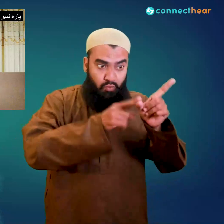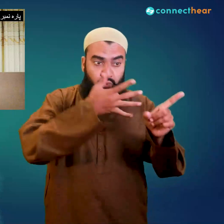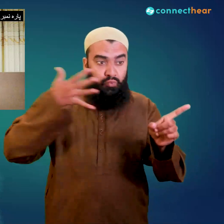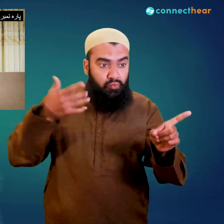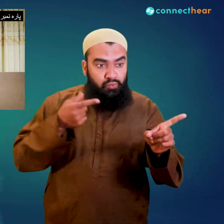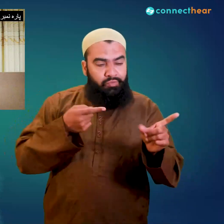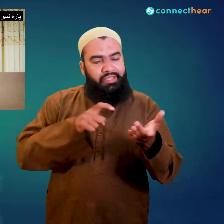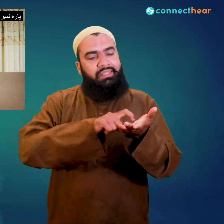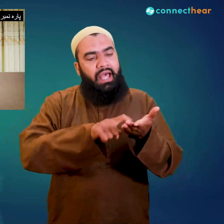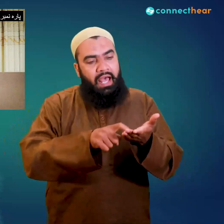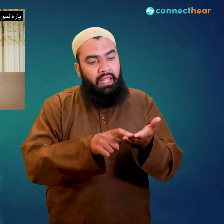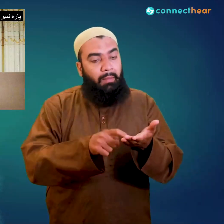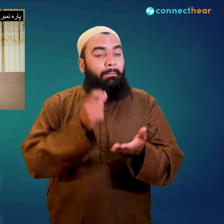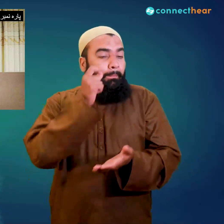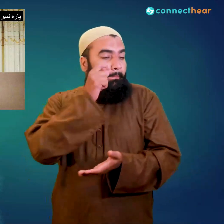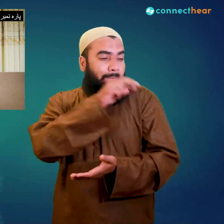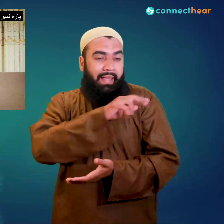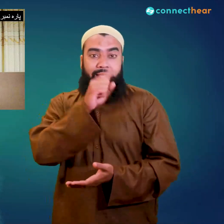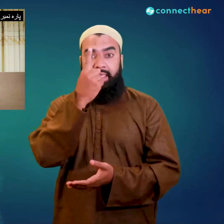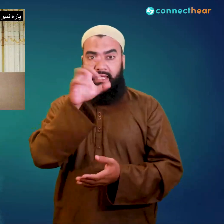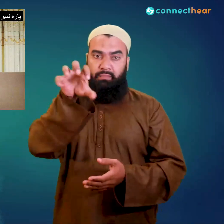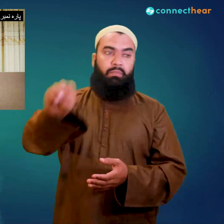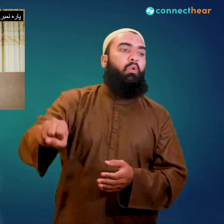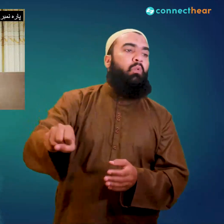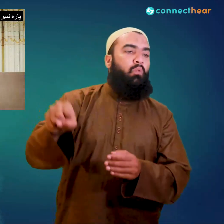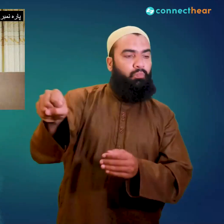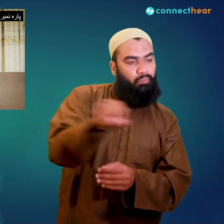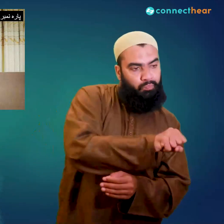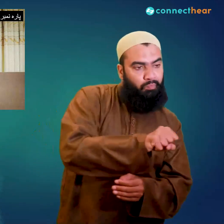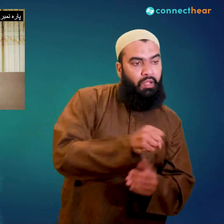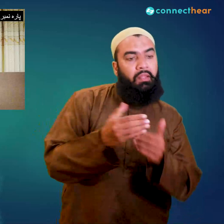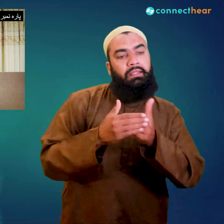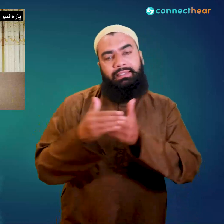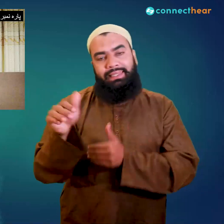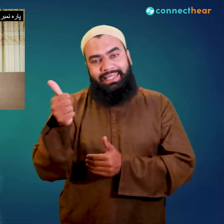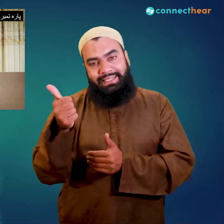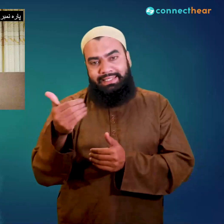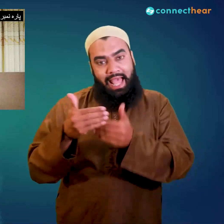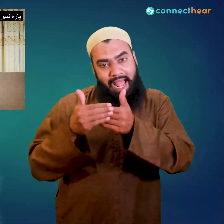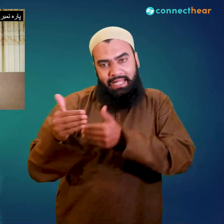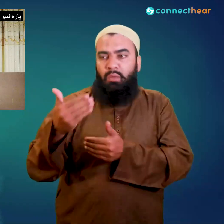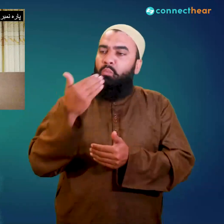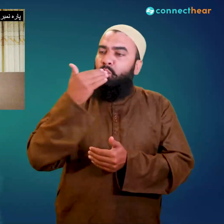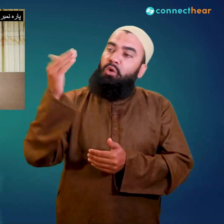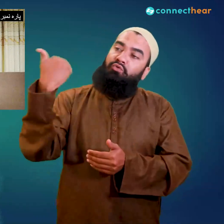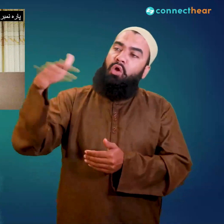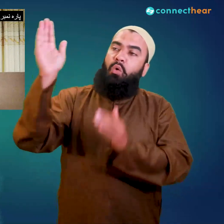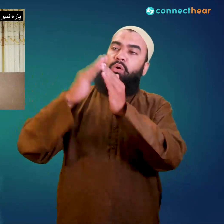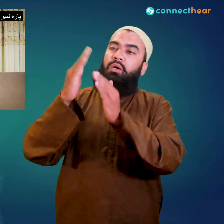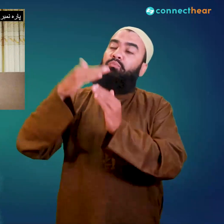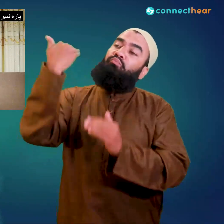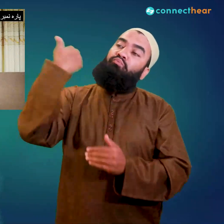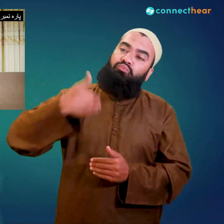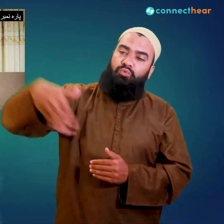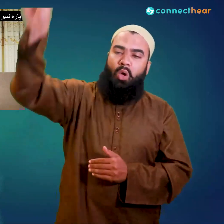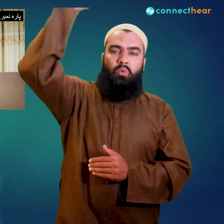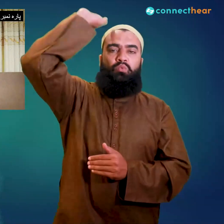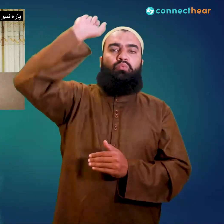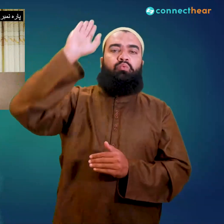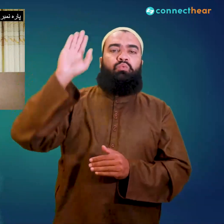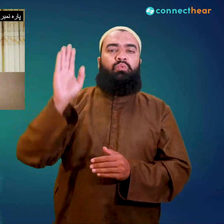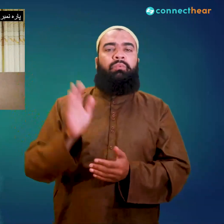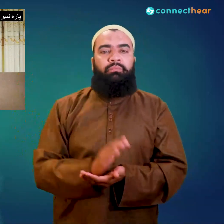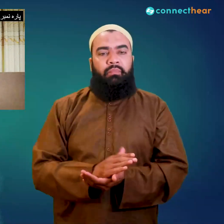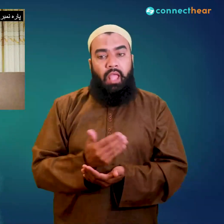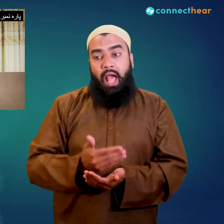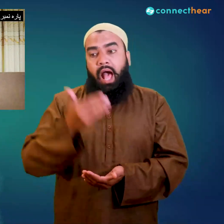کی کہ اس طرح حیلہ کیا جائے تو وہ بنیامین کو اپنے پاس روک لینے میں کامیاب ہو جائیں گے، ایک